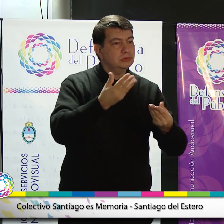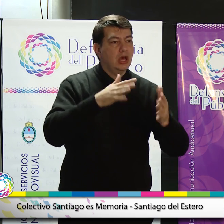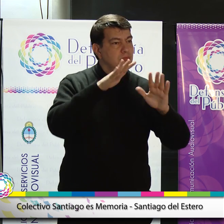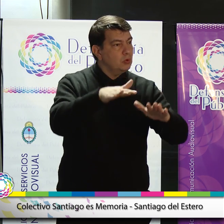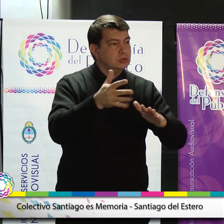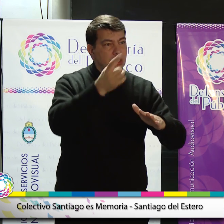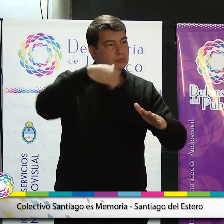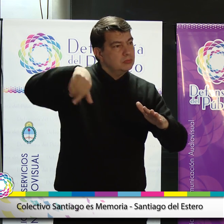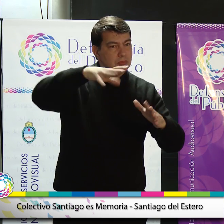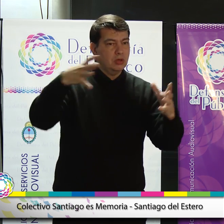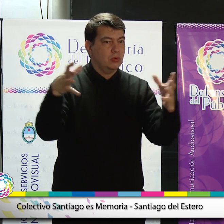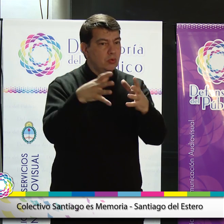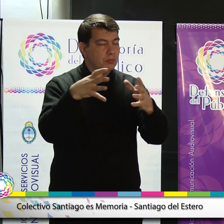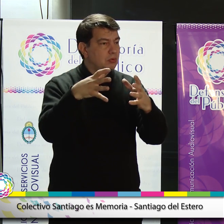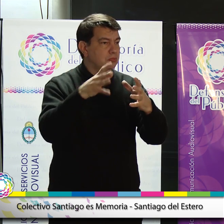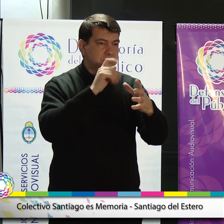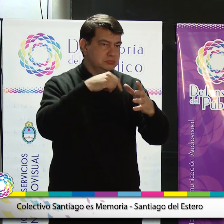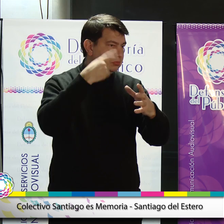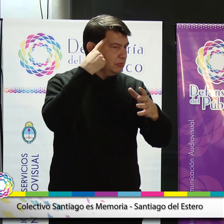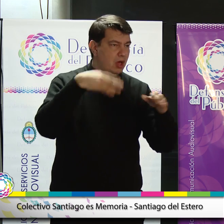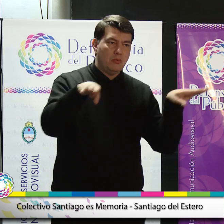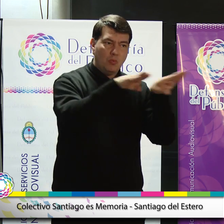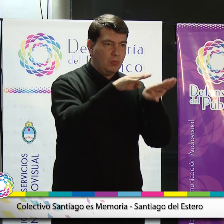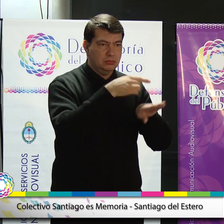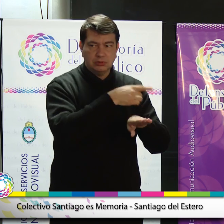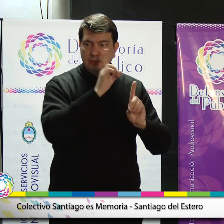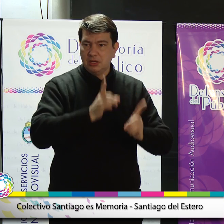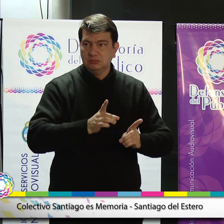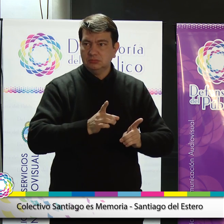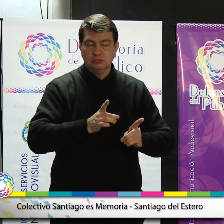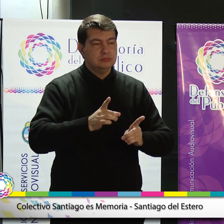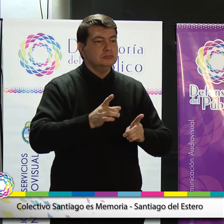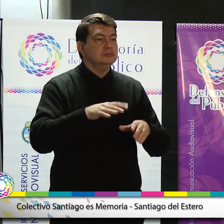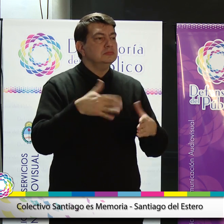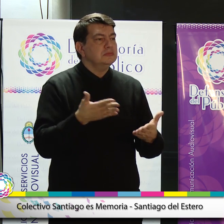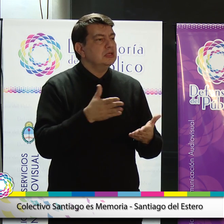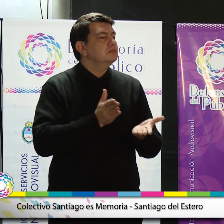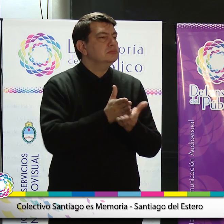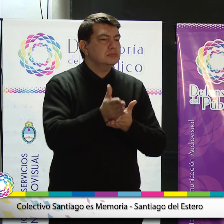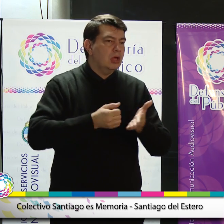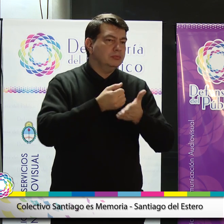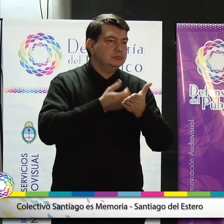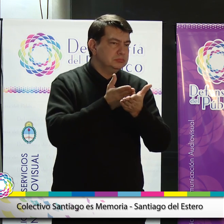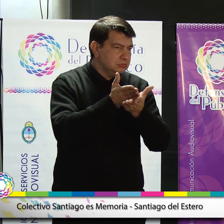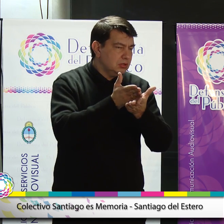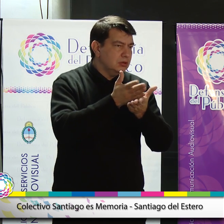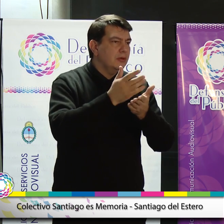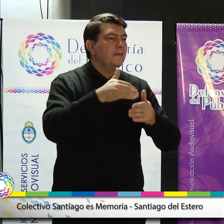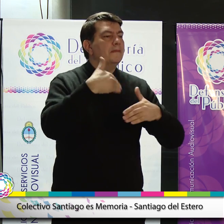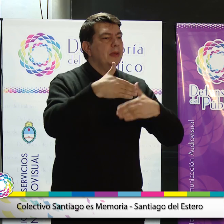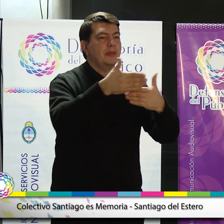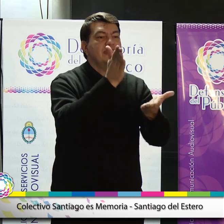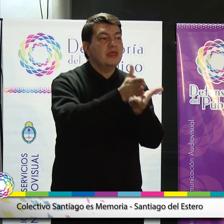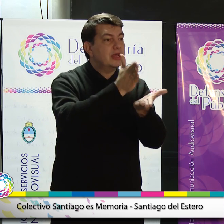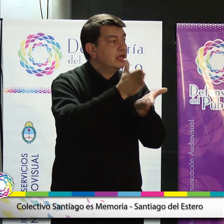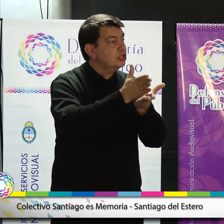como colectivo de santiago del estero y esperamos que poder seguir contando con la ejercicio de este derecho